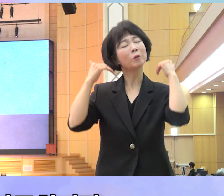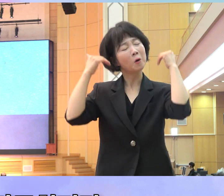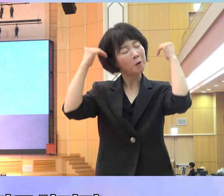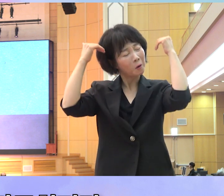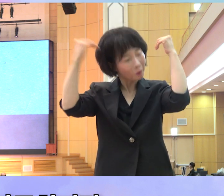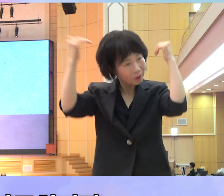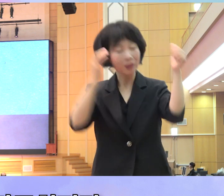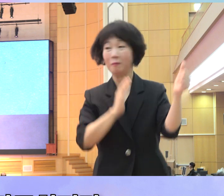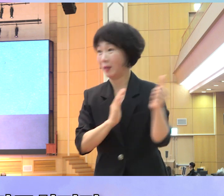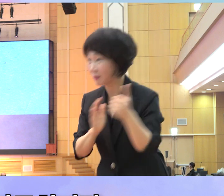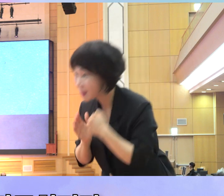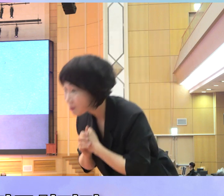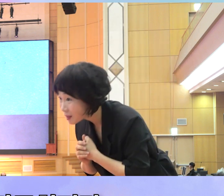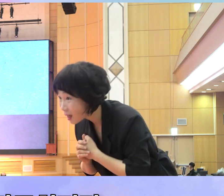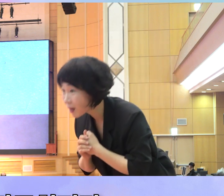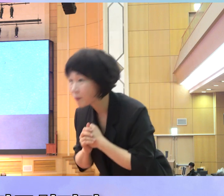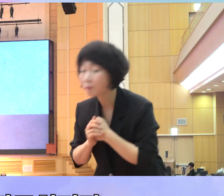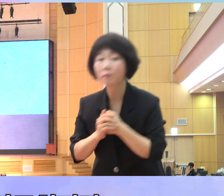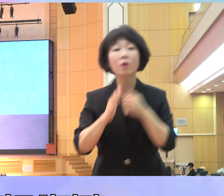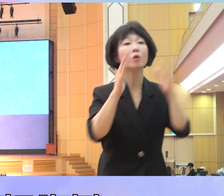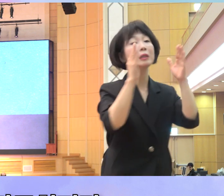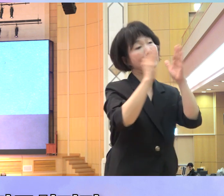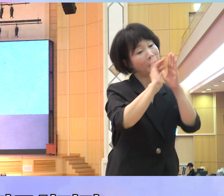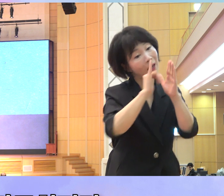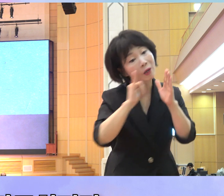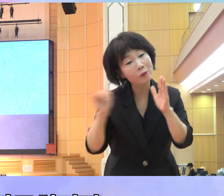할렐루야, 가정이 서로